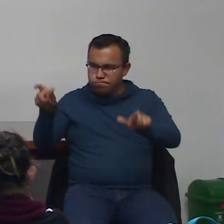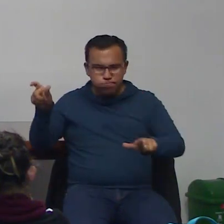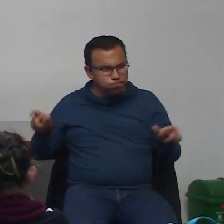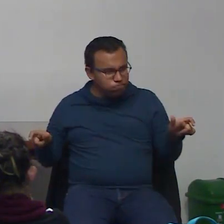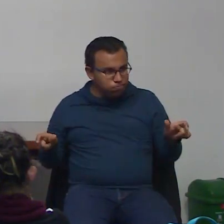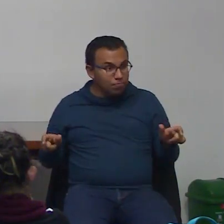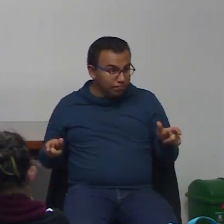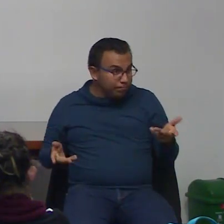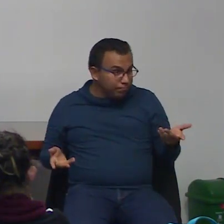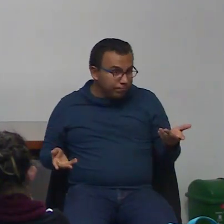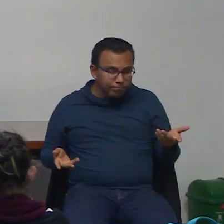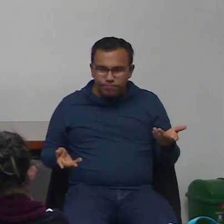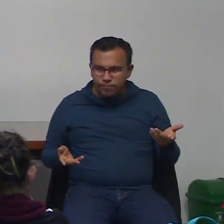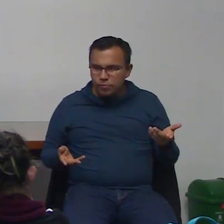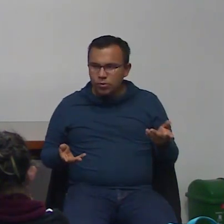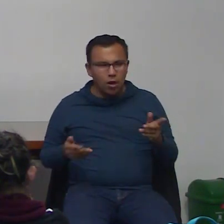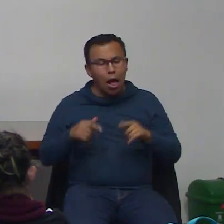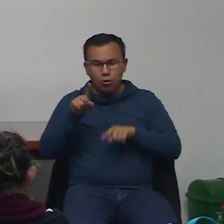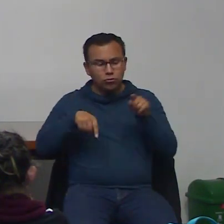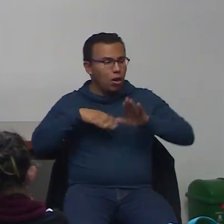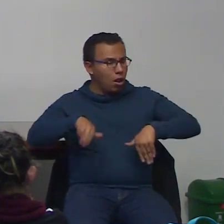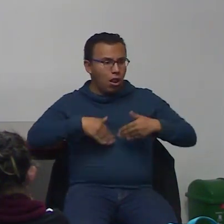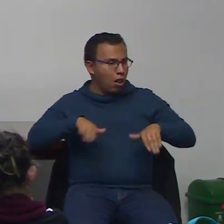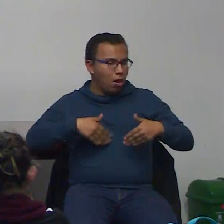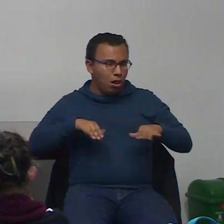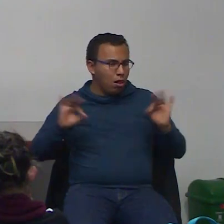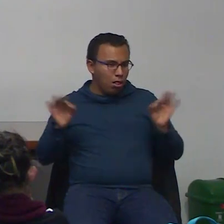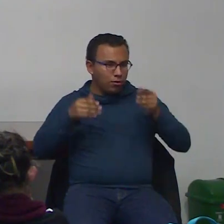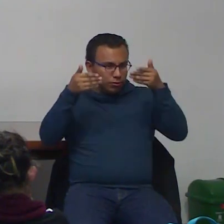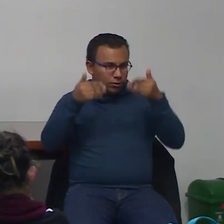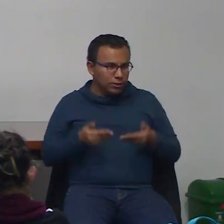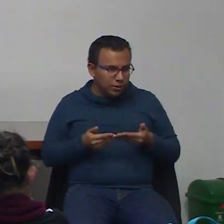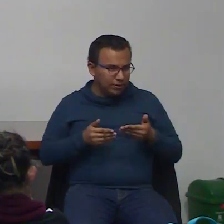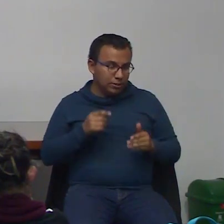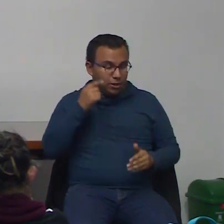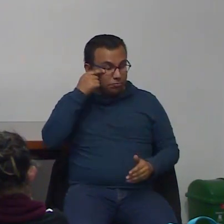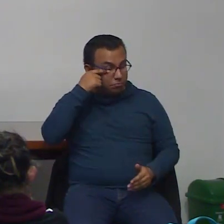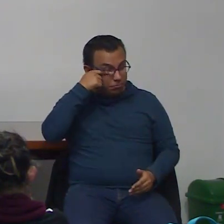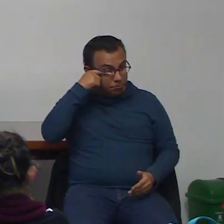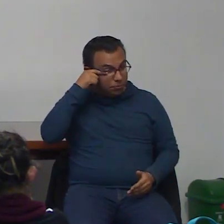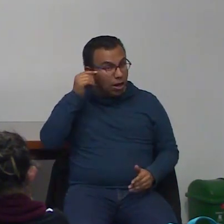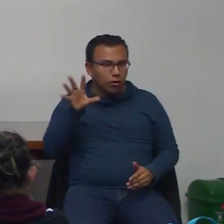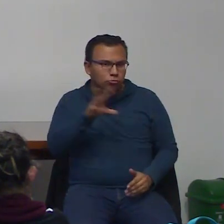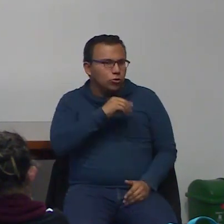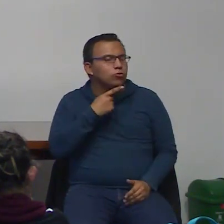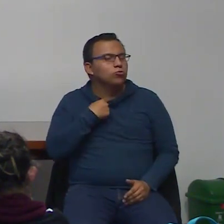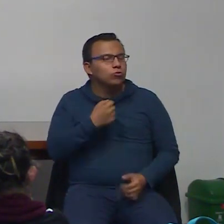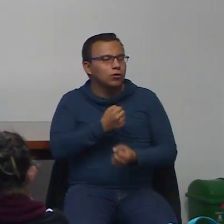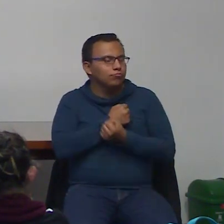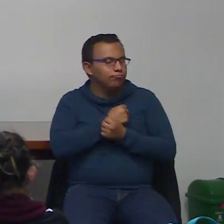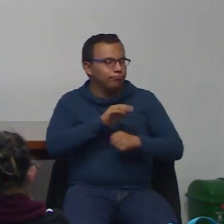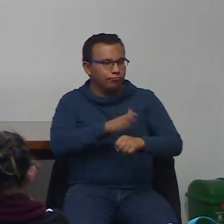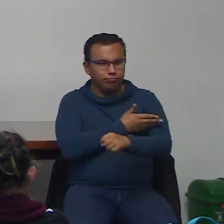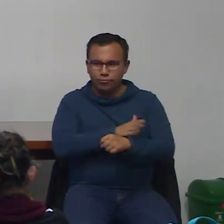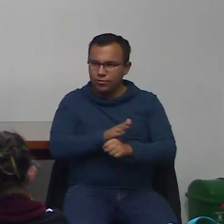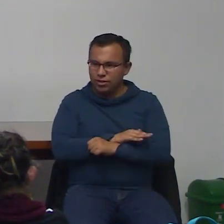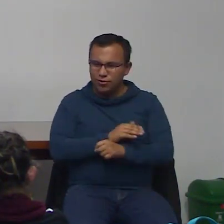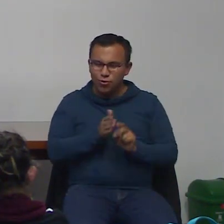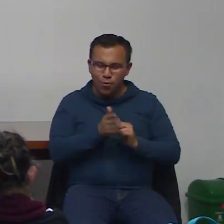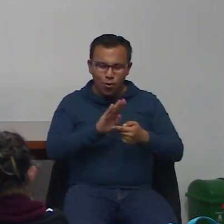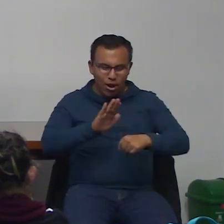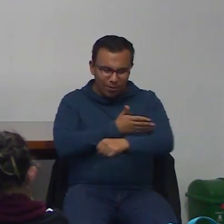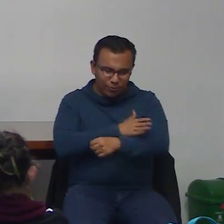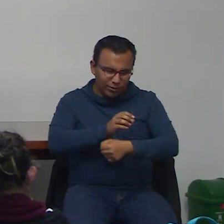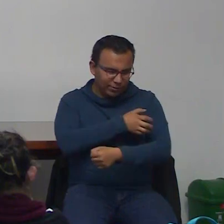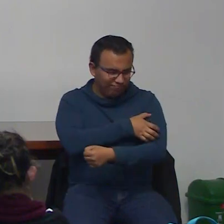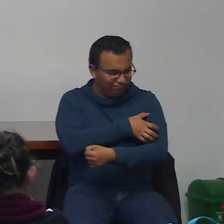personas que no tienen algún tipo de discapacidad Porque todos tenemos a todos nos gusta la música y la música tiene un poder